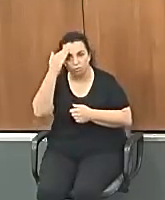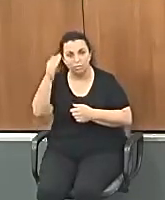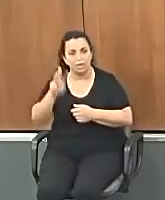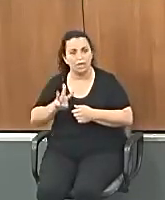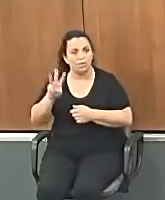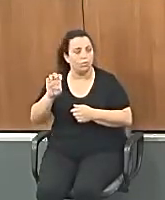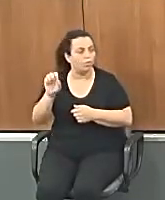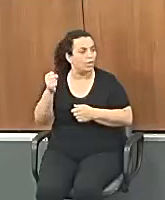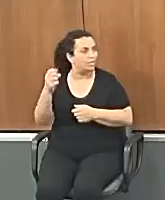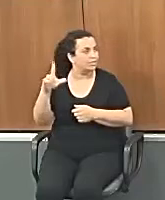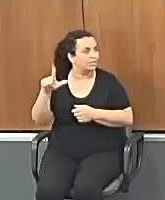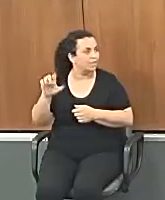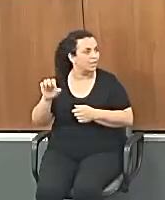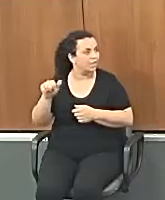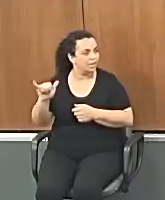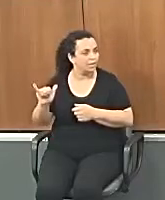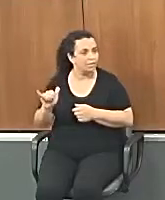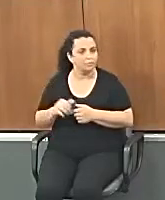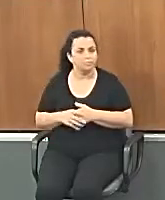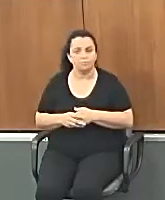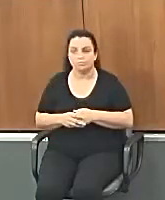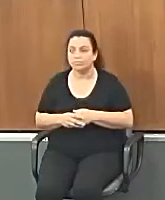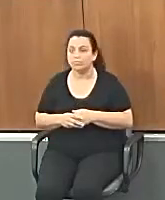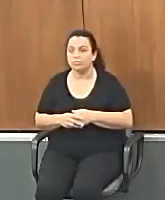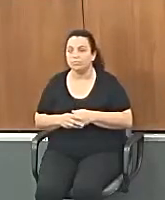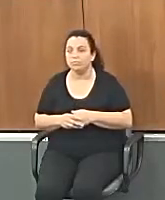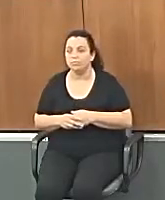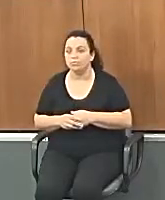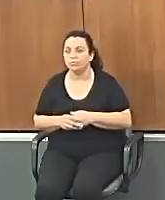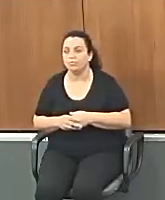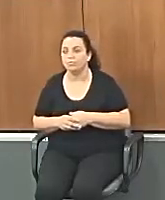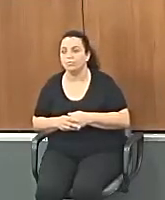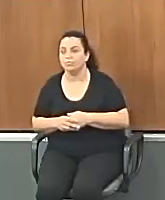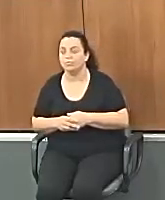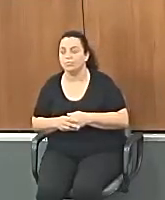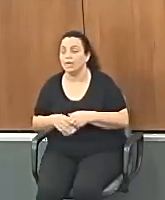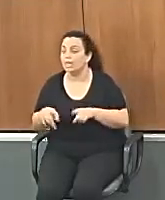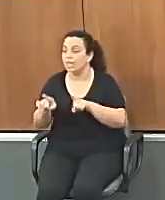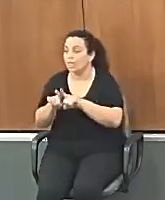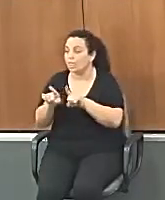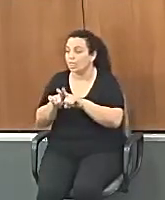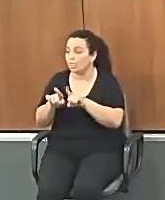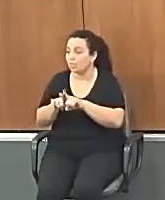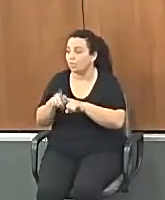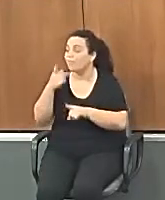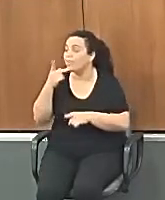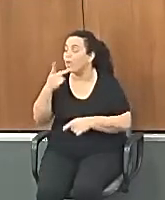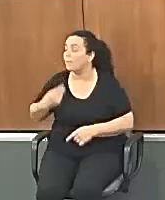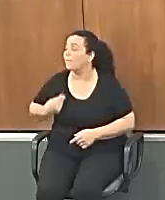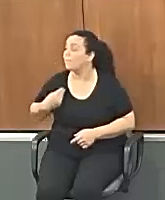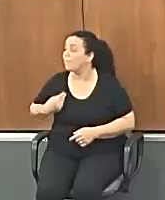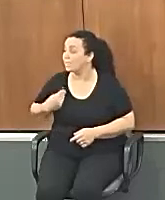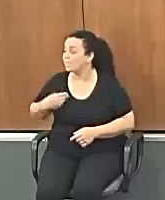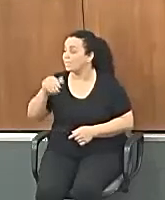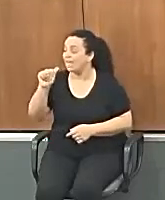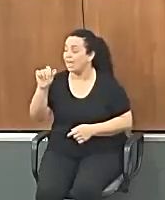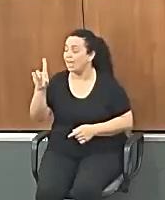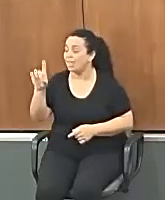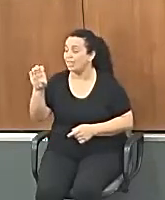wesley é gostaria de registrar a presença do adelson fernandes faria gerente